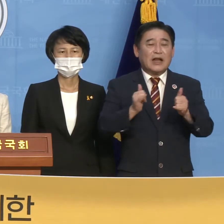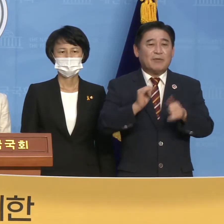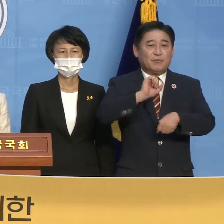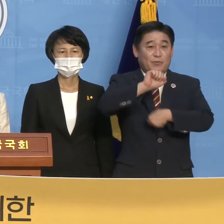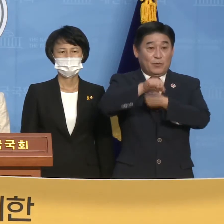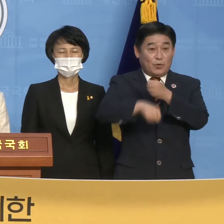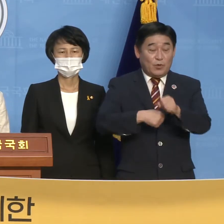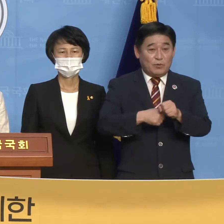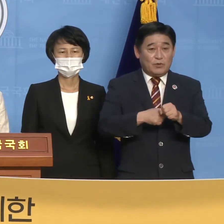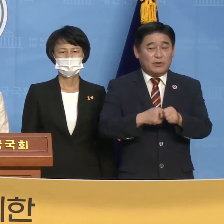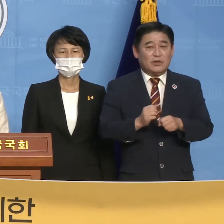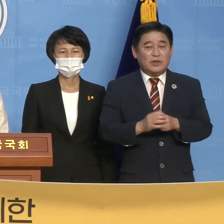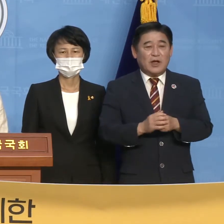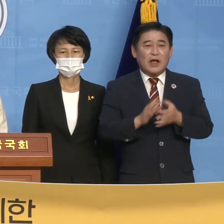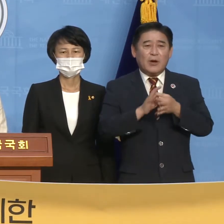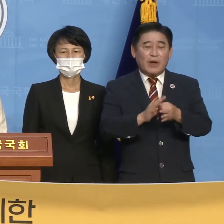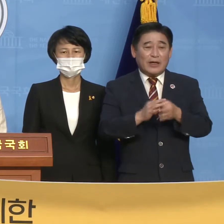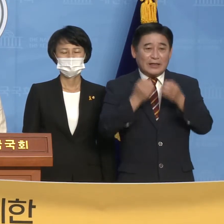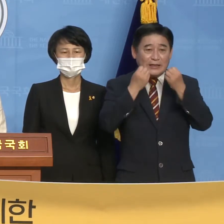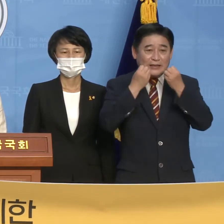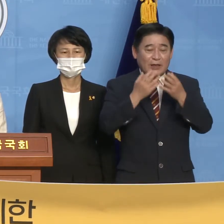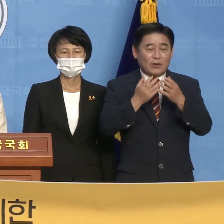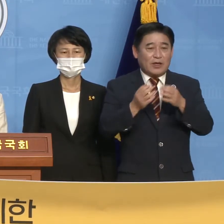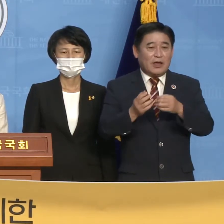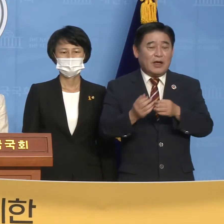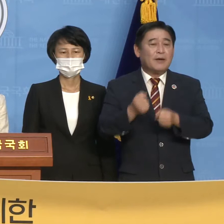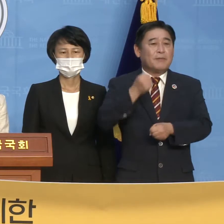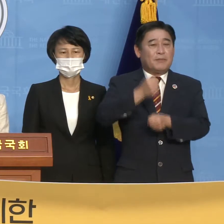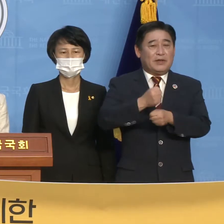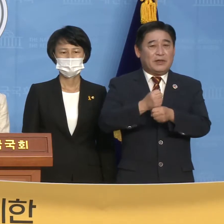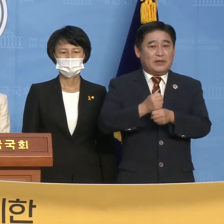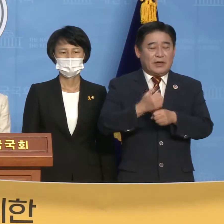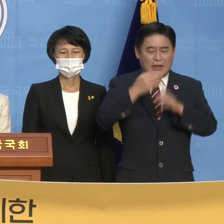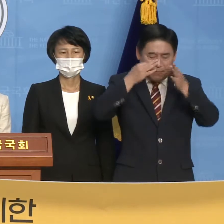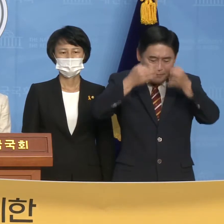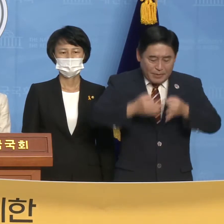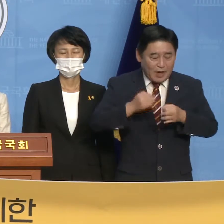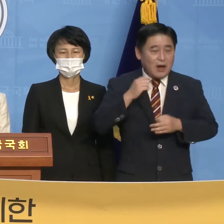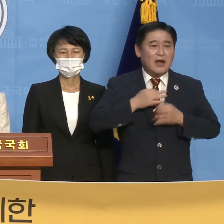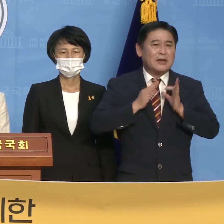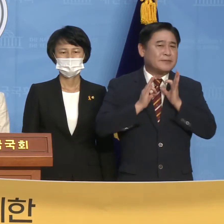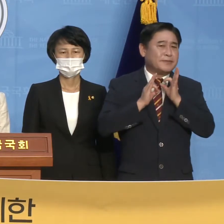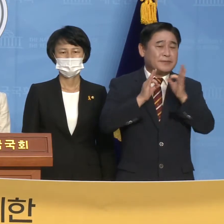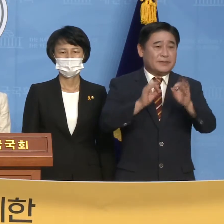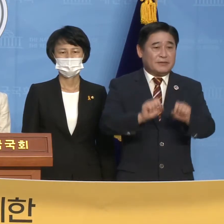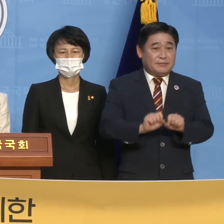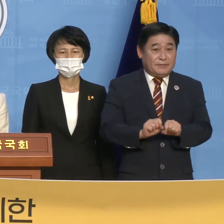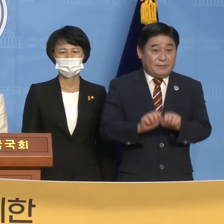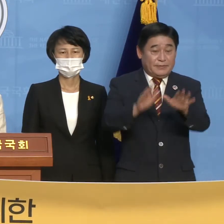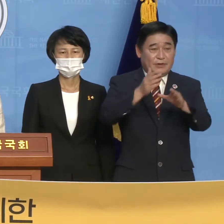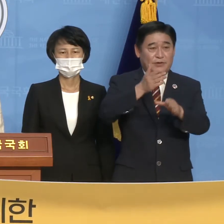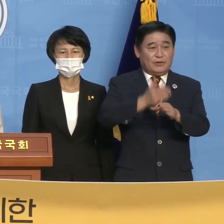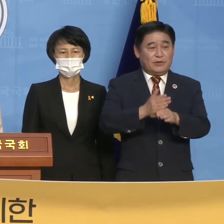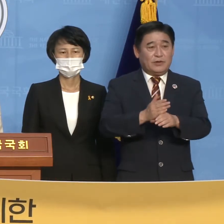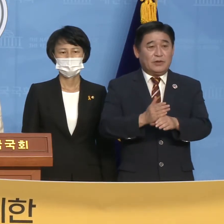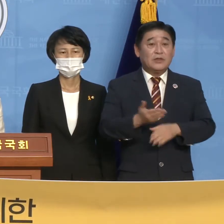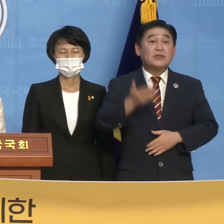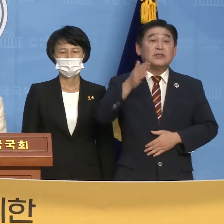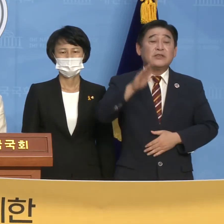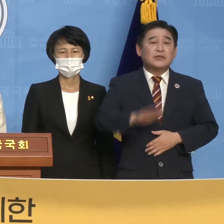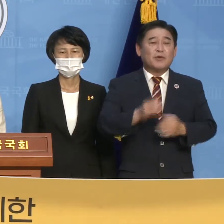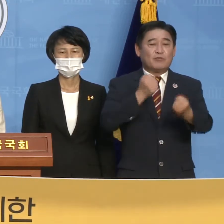동물, 환경 간의 관계를 재정립해야 한다는 성찰의 목소리가 전 세계적으로 커지고 있습니다.